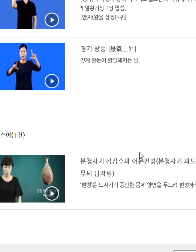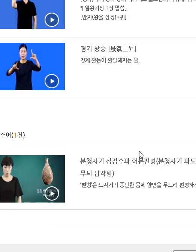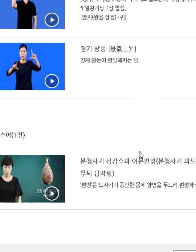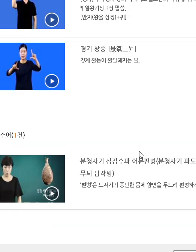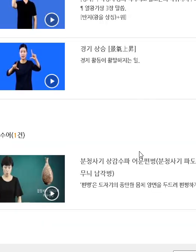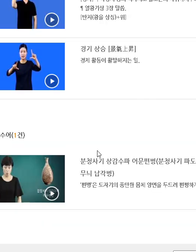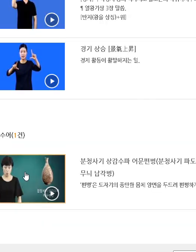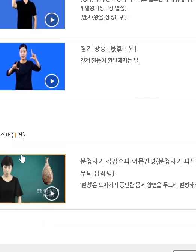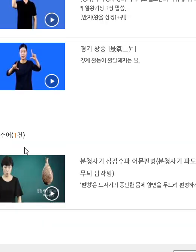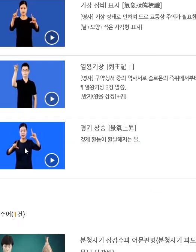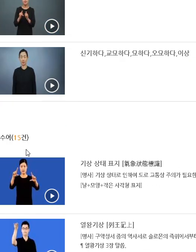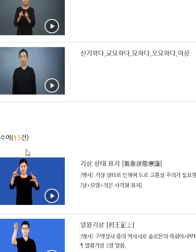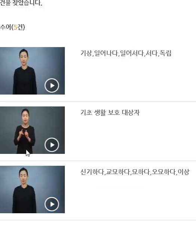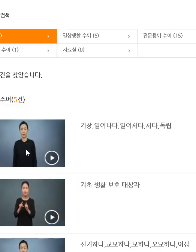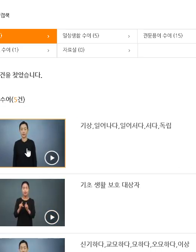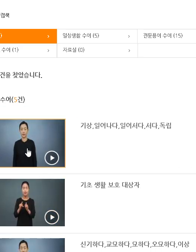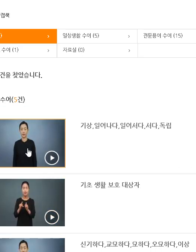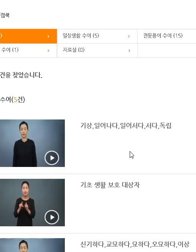경기 상승.